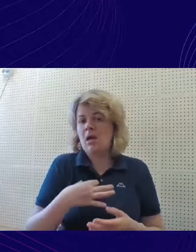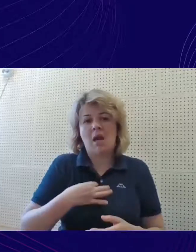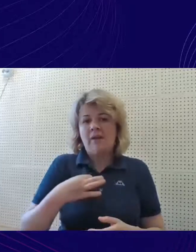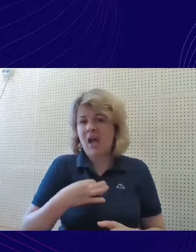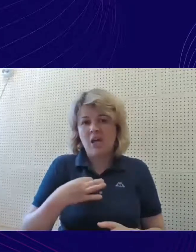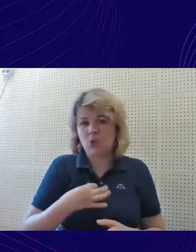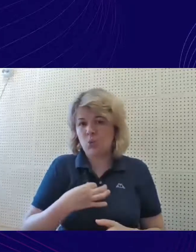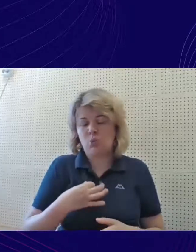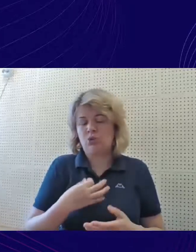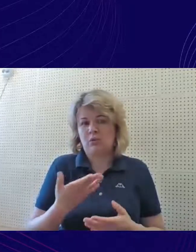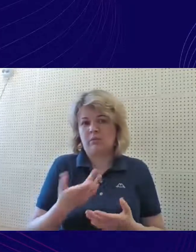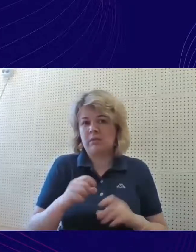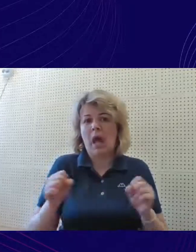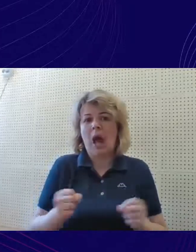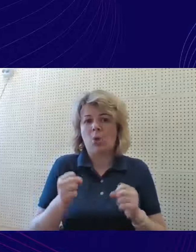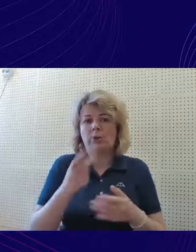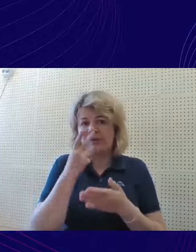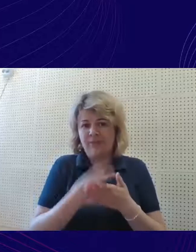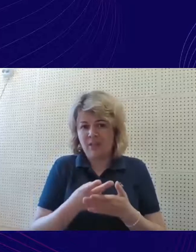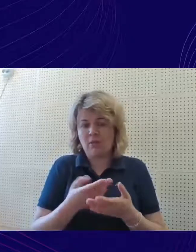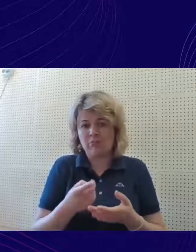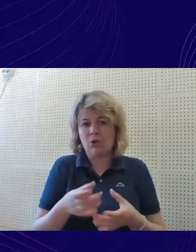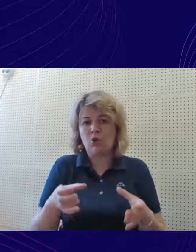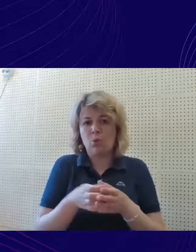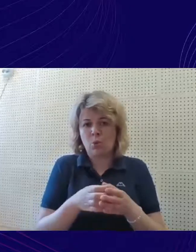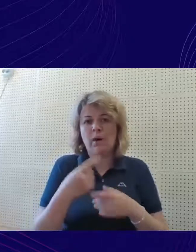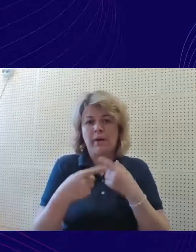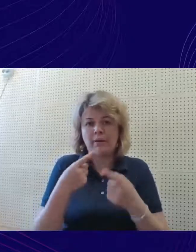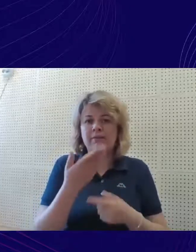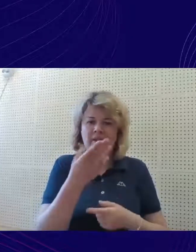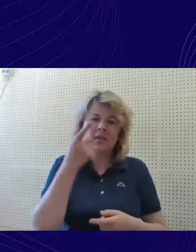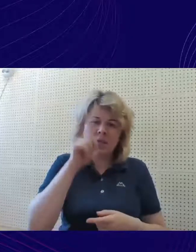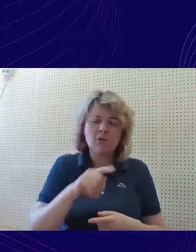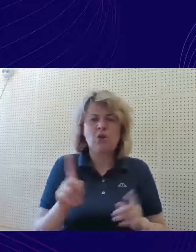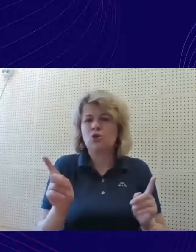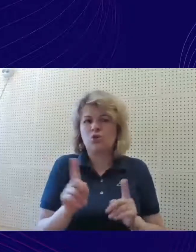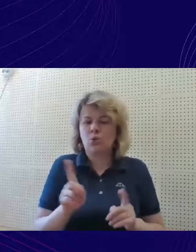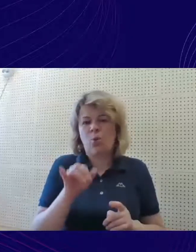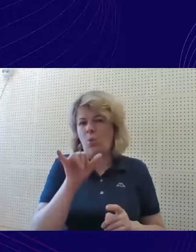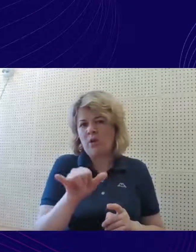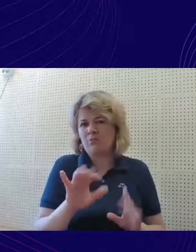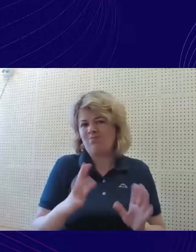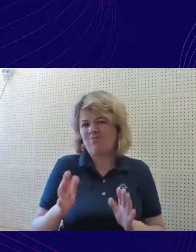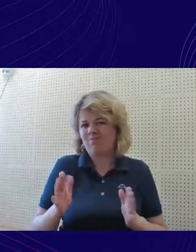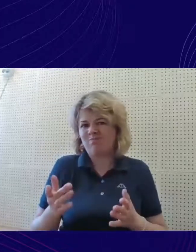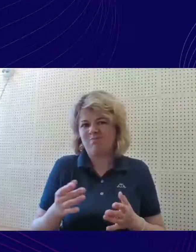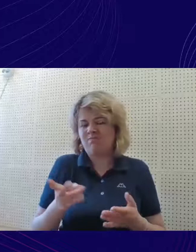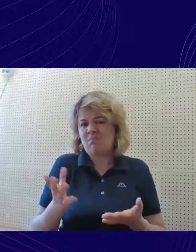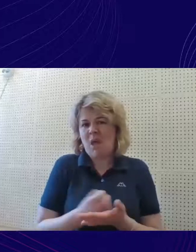равнодушно, говорит о том, что вы знаете, ну, что-то у вас не задалось, почему-то не